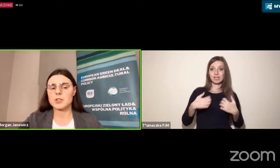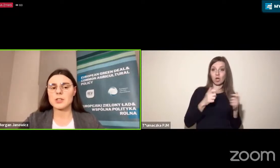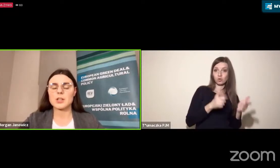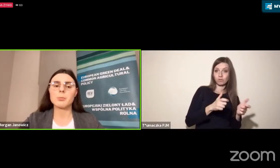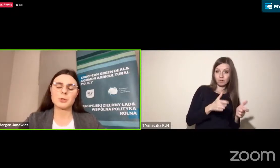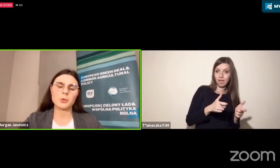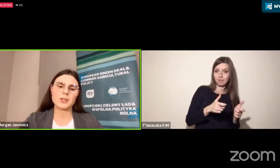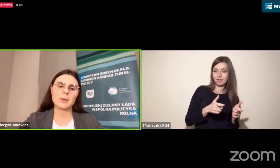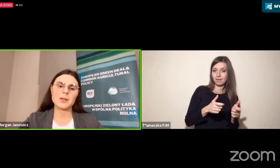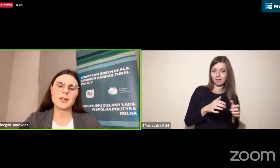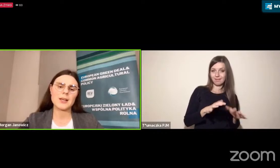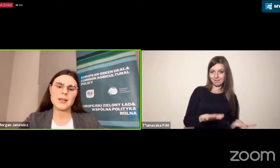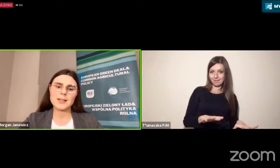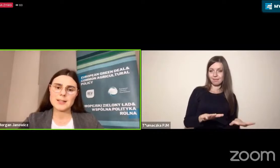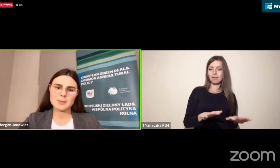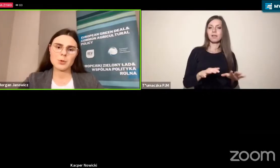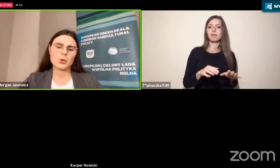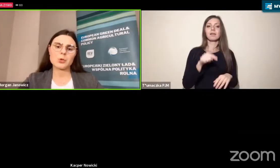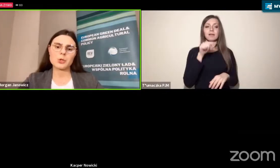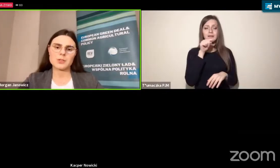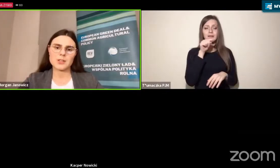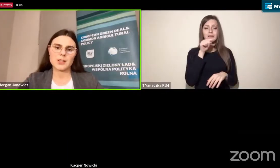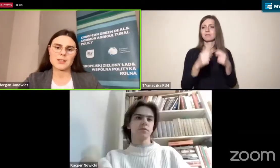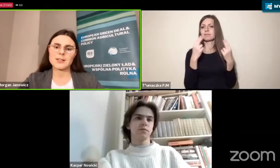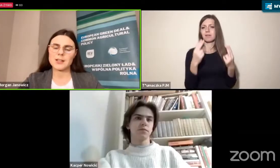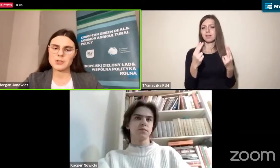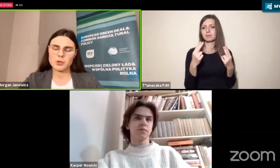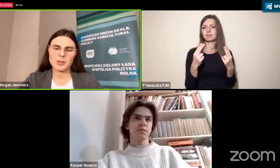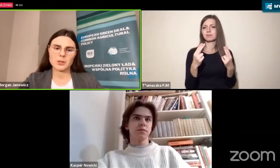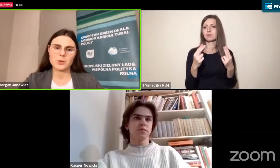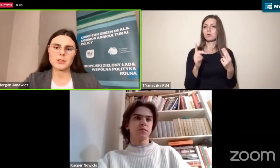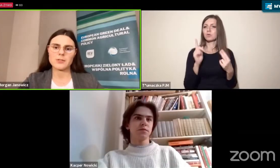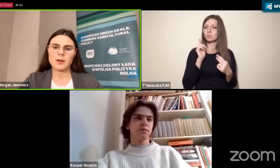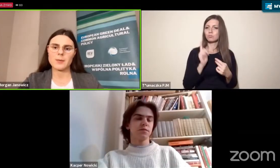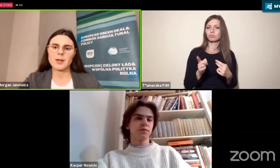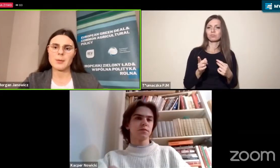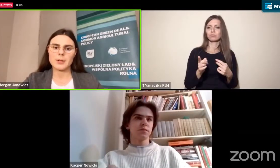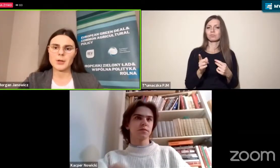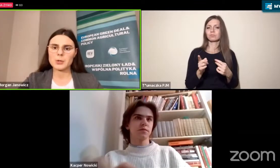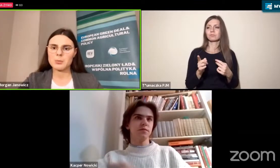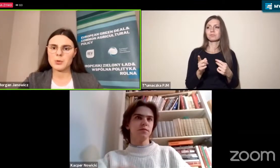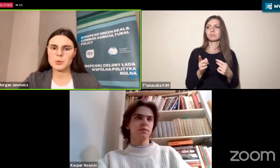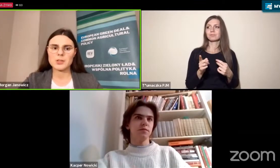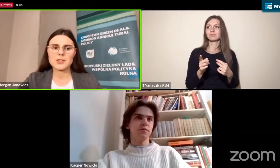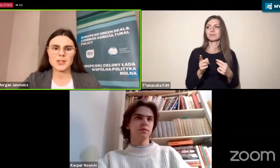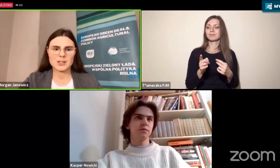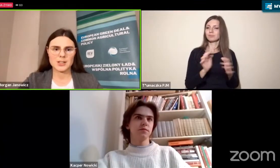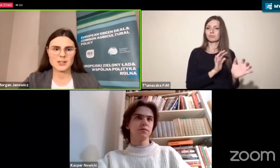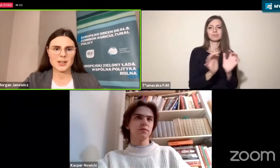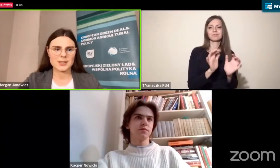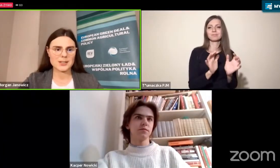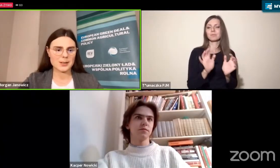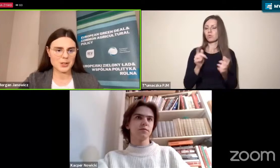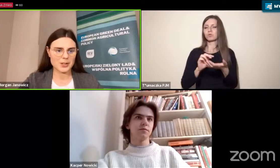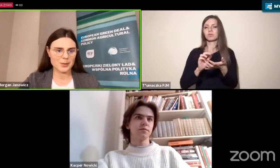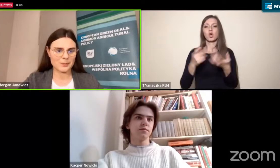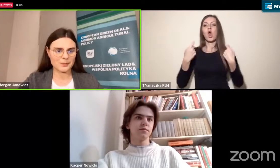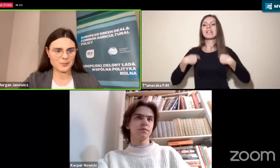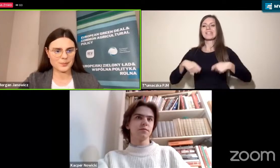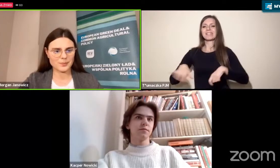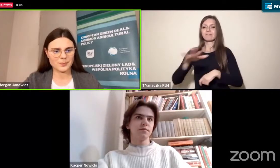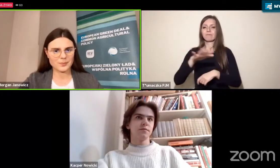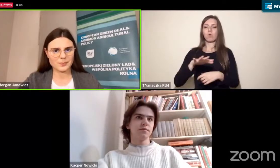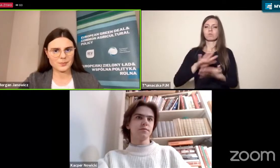świadomości nas wszystkich podmiotami i tymi, które muszą zyskać na transformacji rolnictwa? Pana 8 minut zaczyna się teraz.